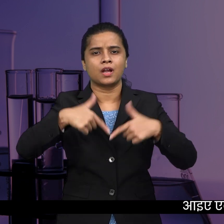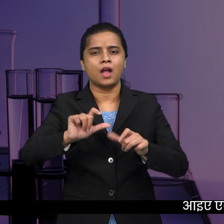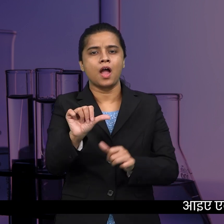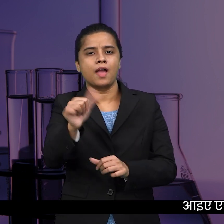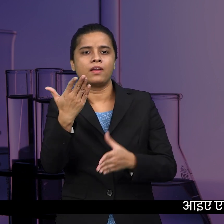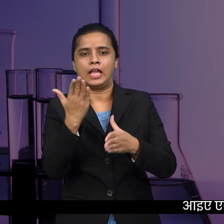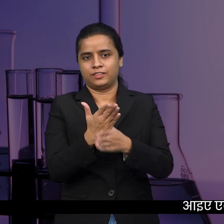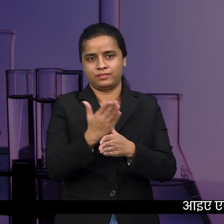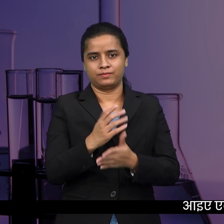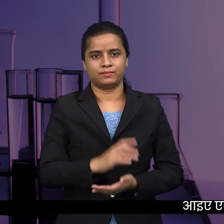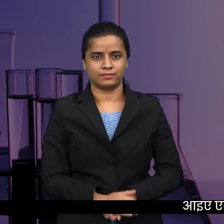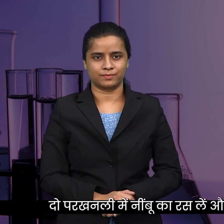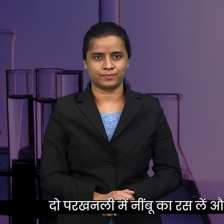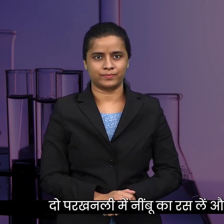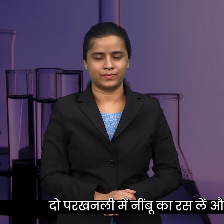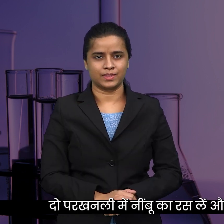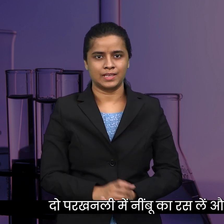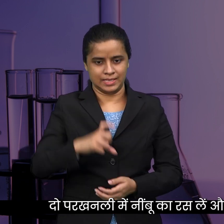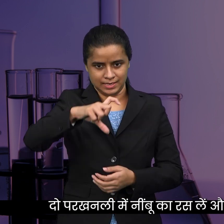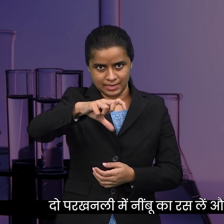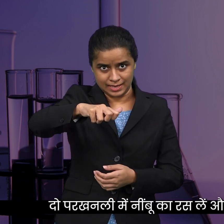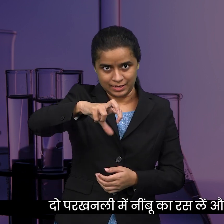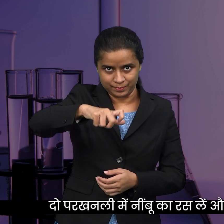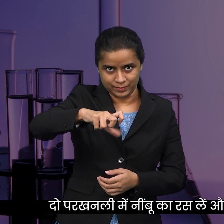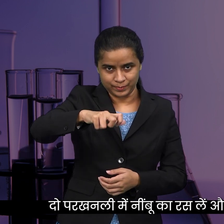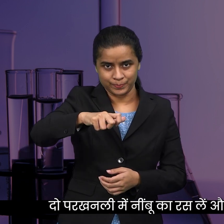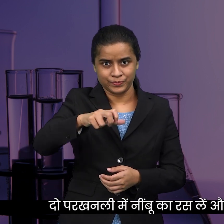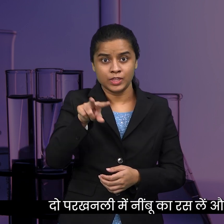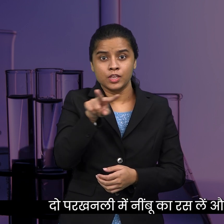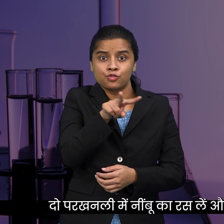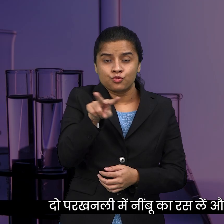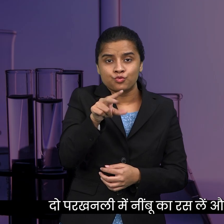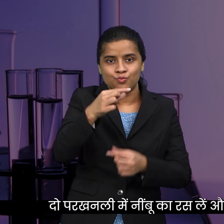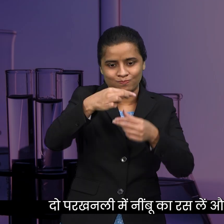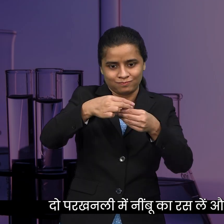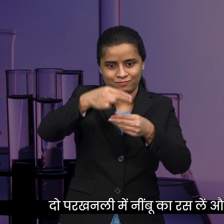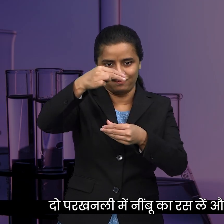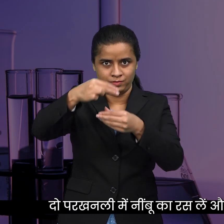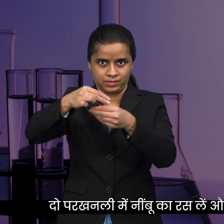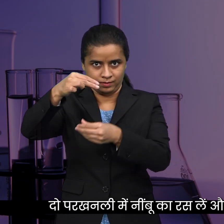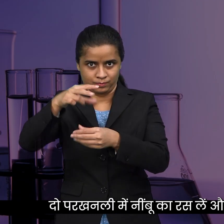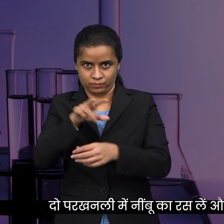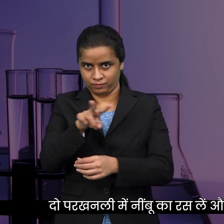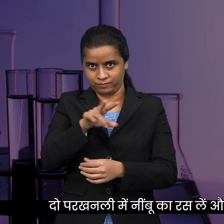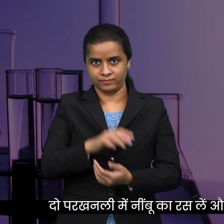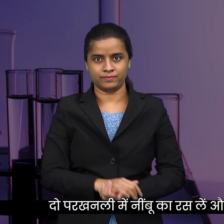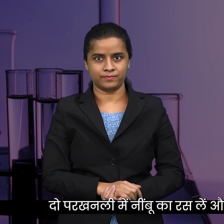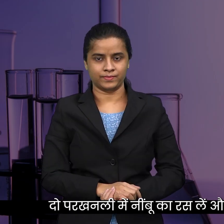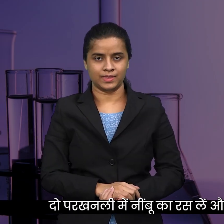आइए एक और प्रयोग करें। 2 परखनली में नींबू का रस ले और एक परखनली में